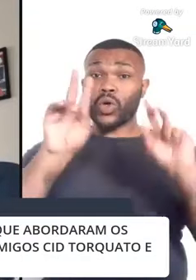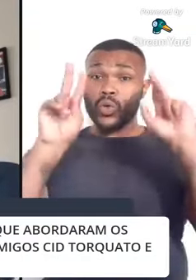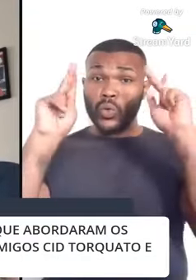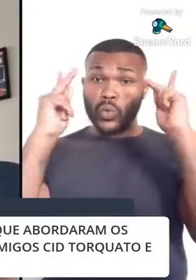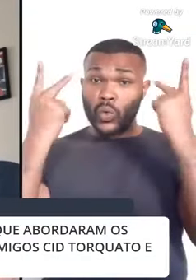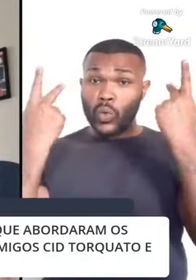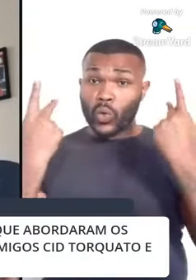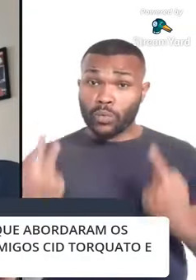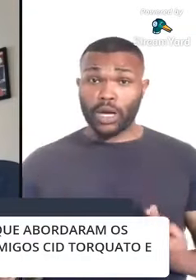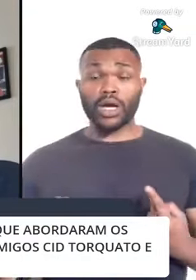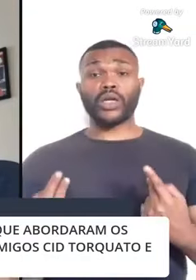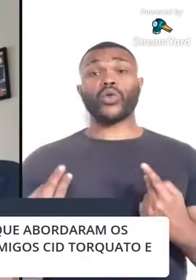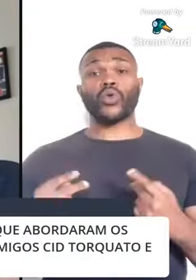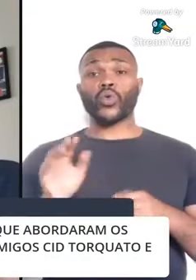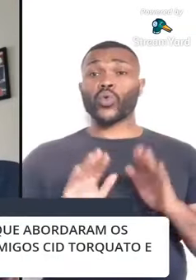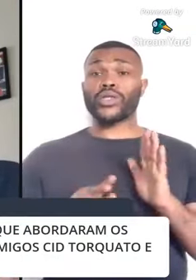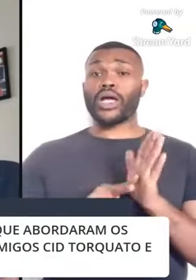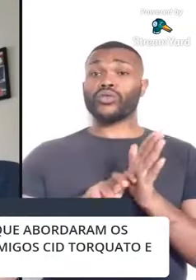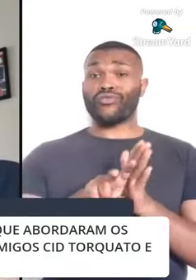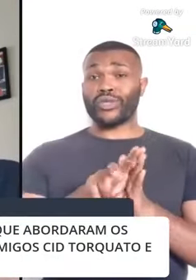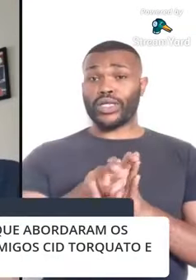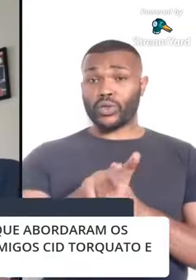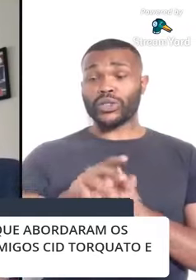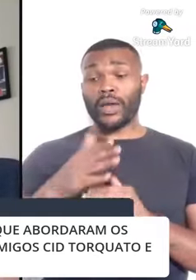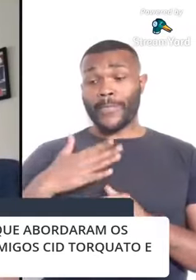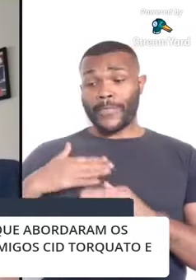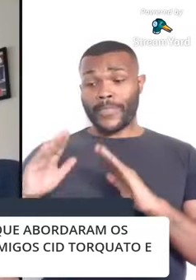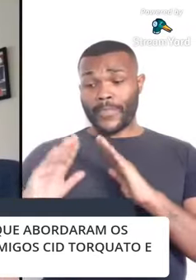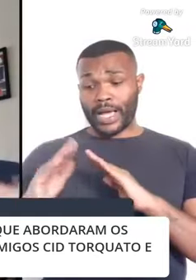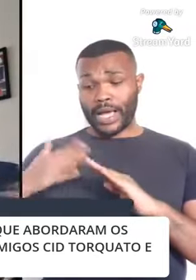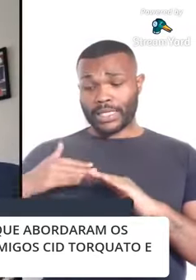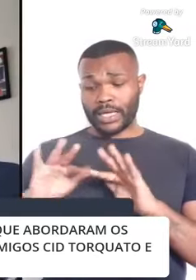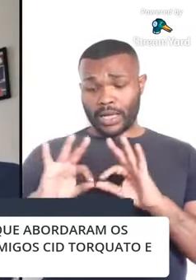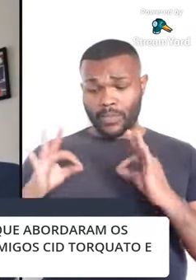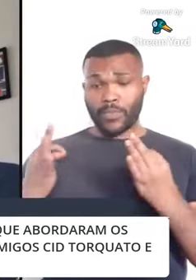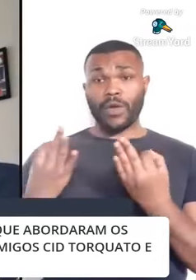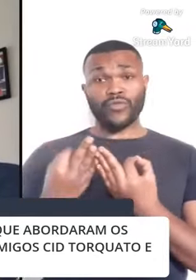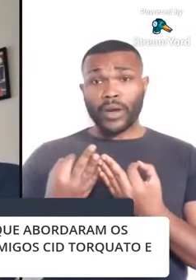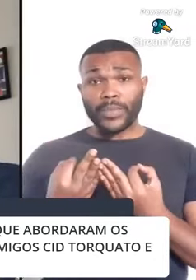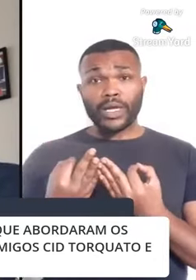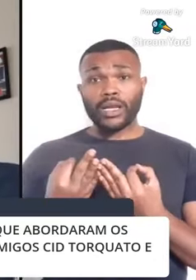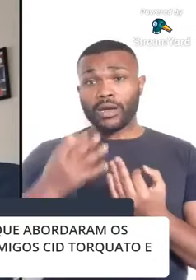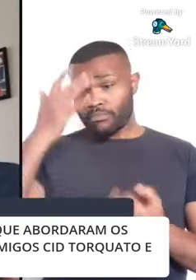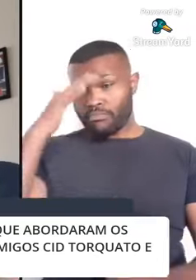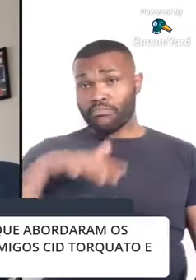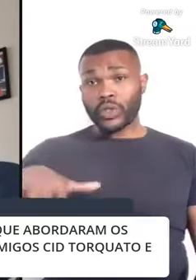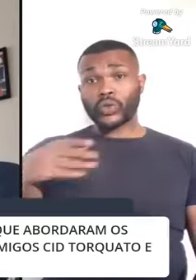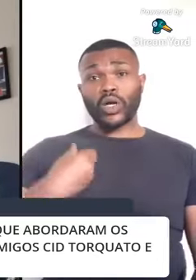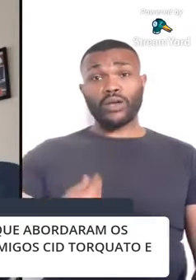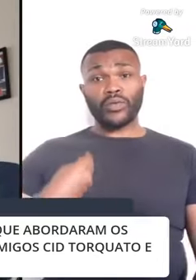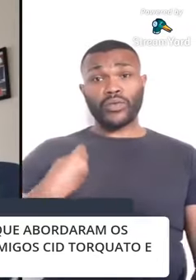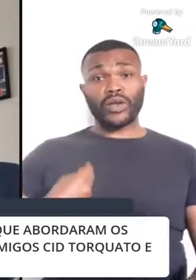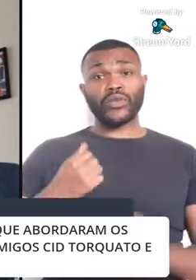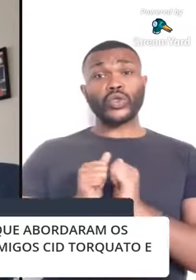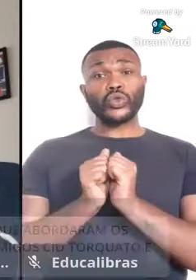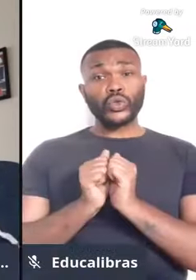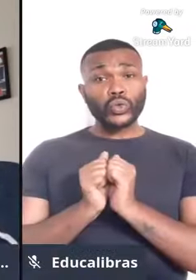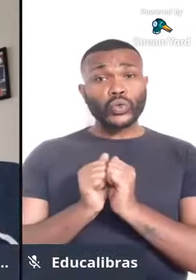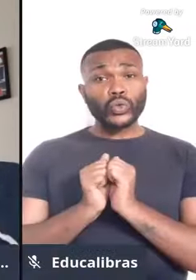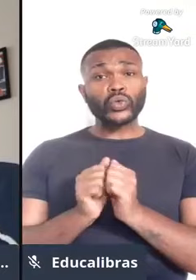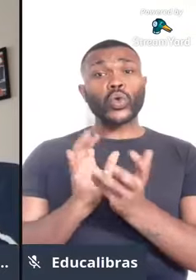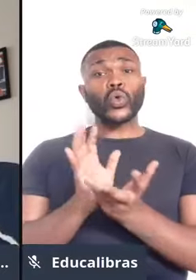vírus. A minha casa, a minha família, de todas as pessoas com quem a gente convive atualmente, é tudo grupo de risco. Eu sou